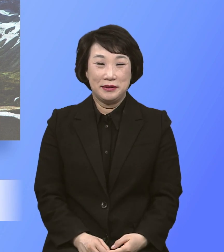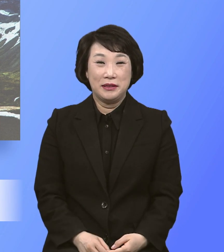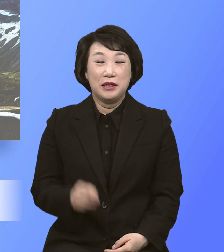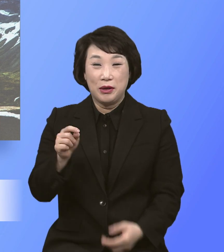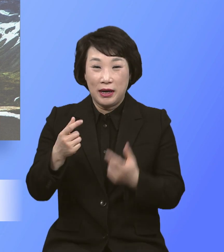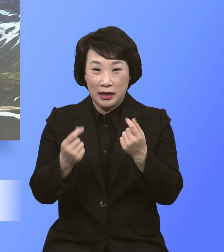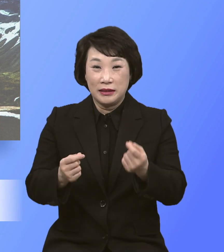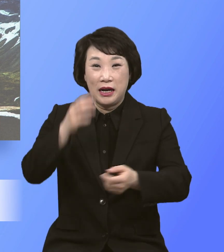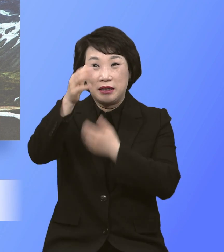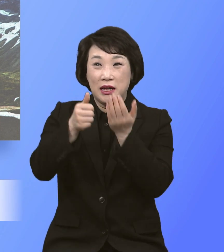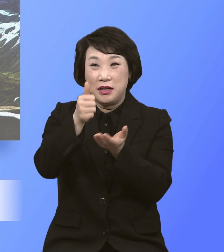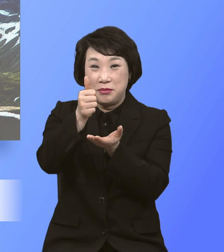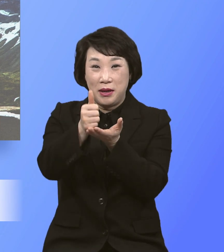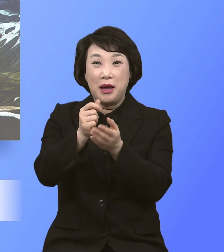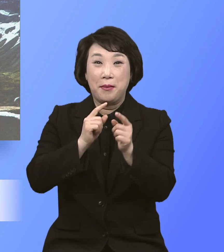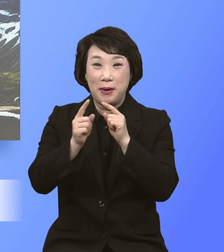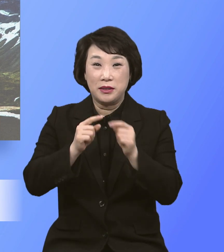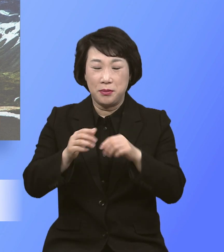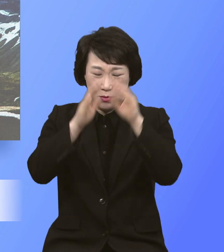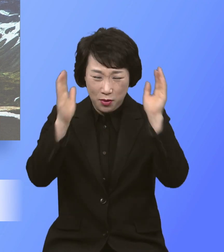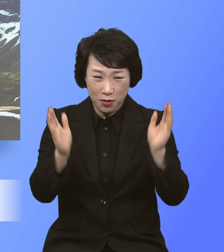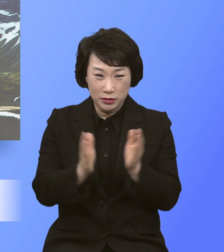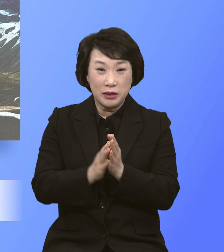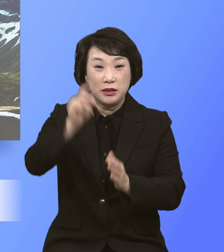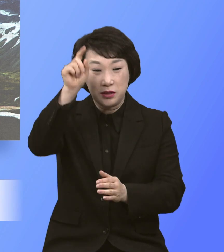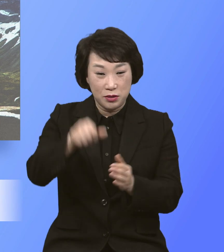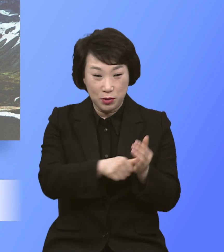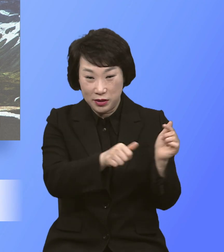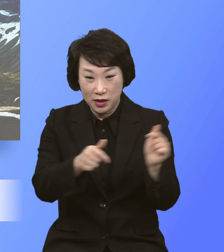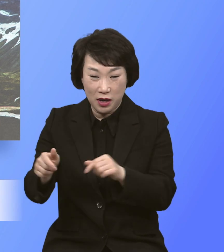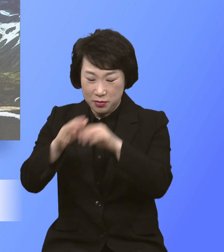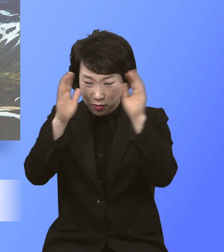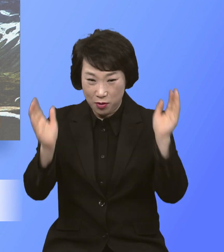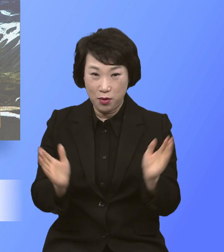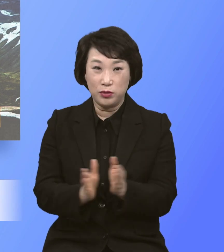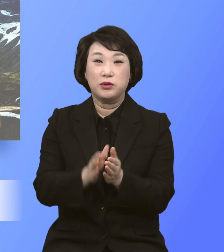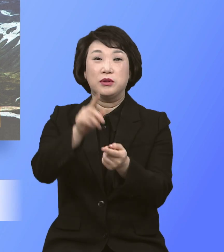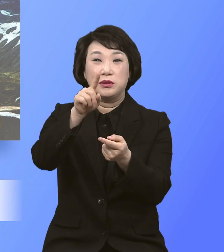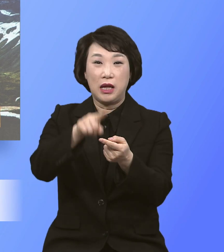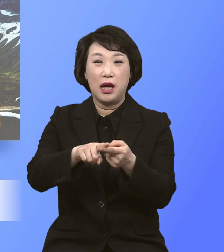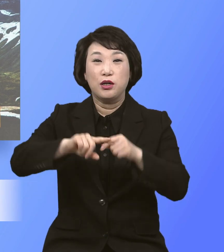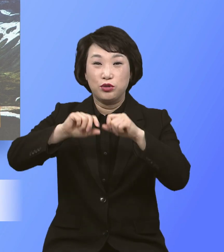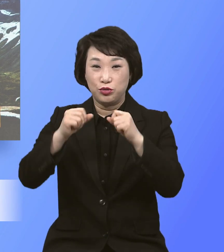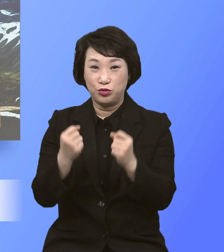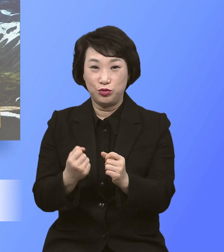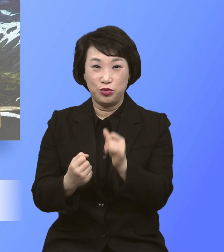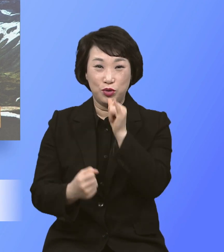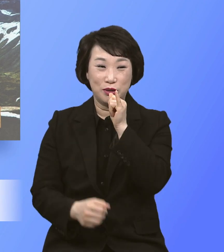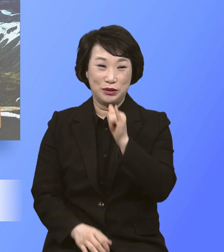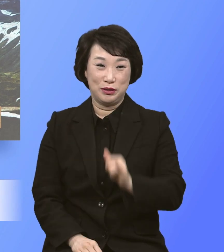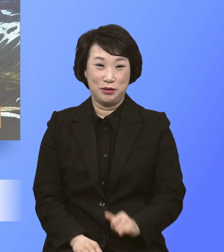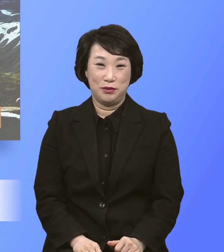이런 하나님 말씀에 모든 천지 만물도 그대로 복종하잖아요.